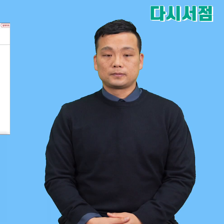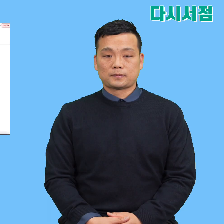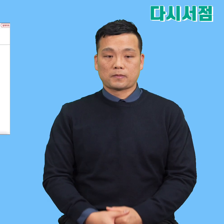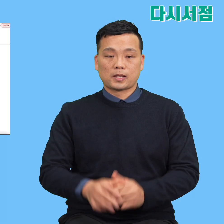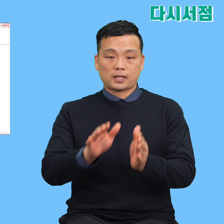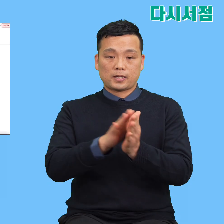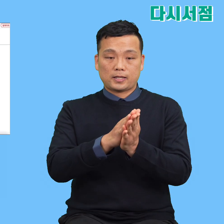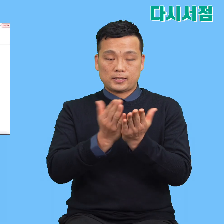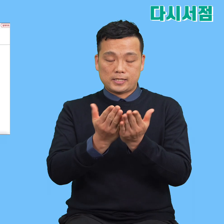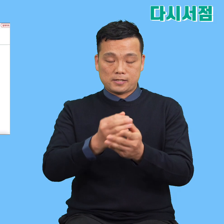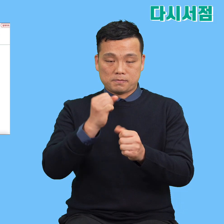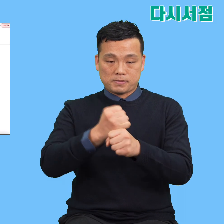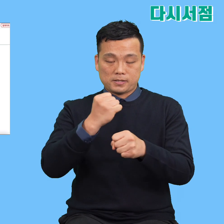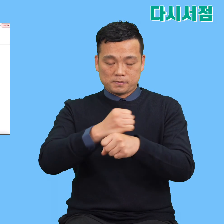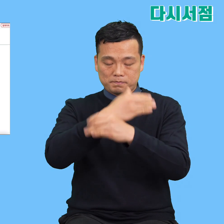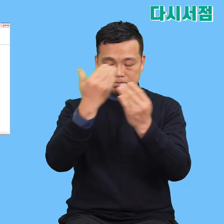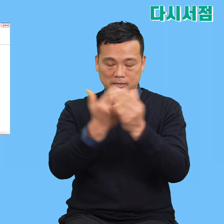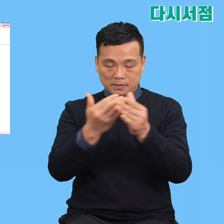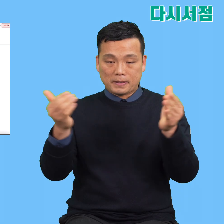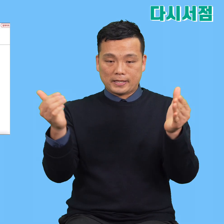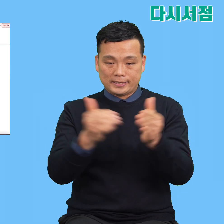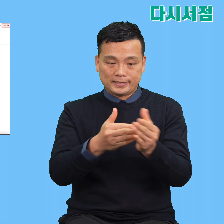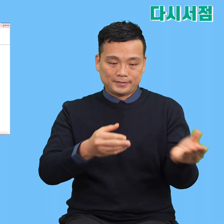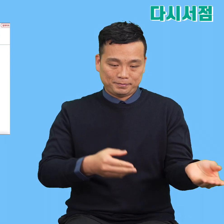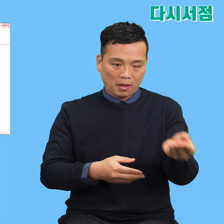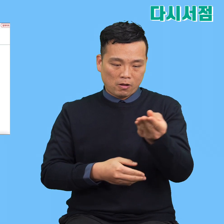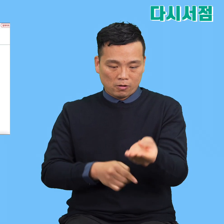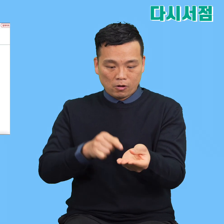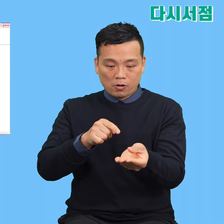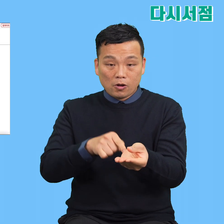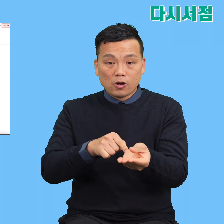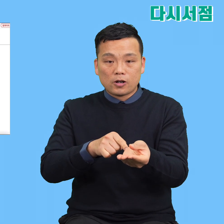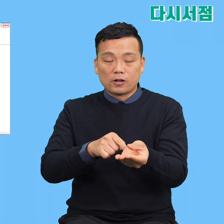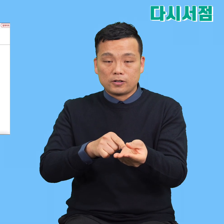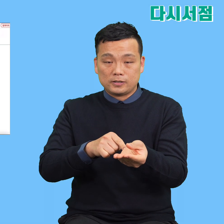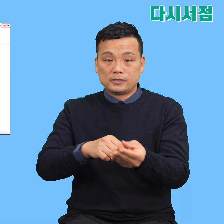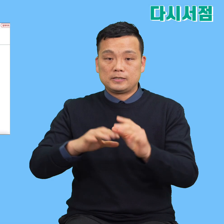책을 만들었다면 내 책을 알릴 방법을 찾아야 합니다.